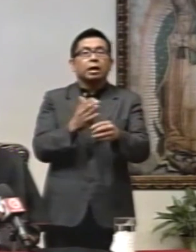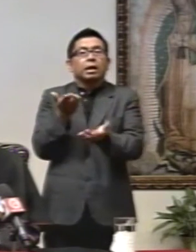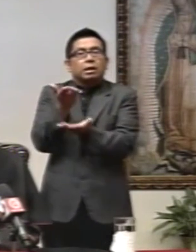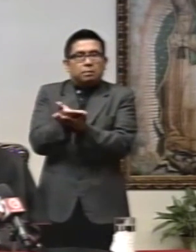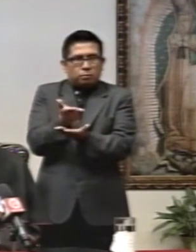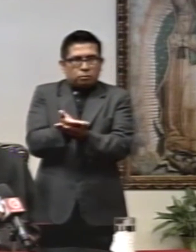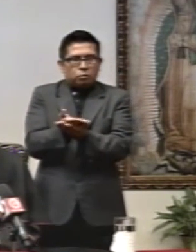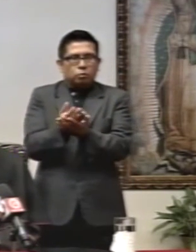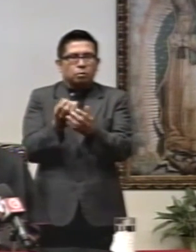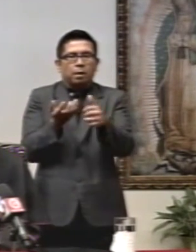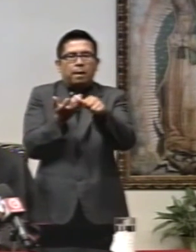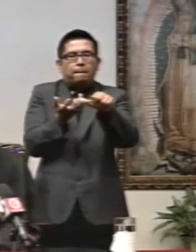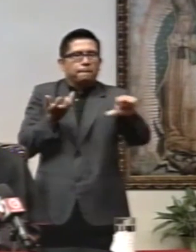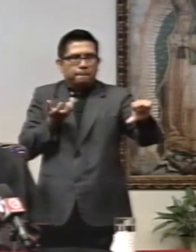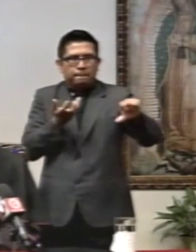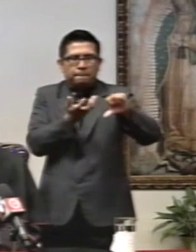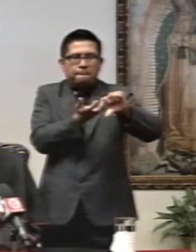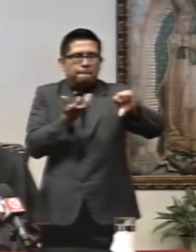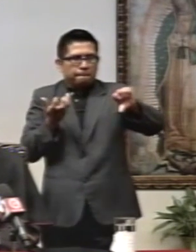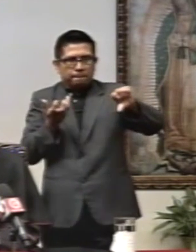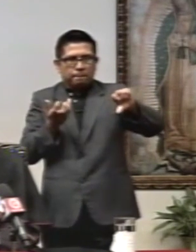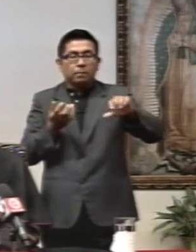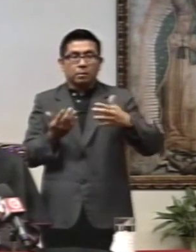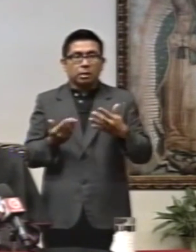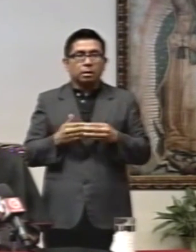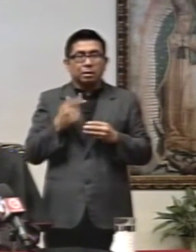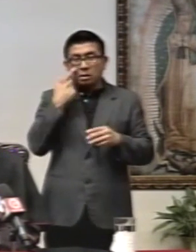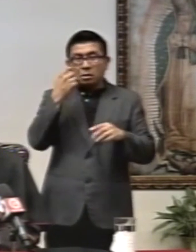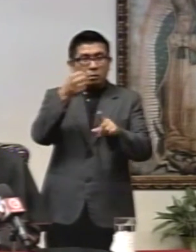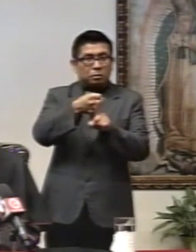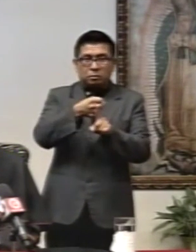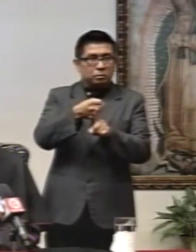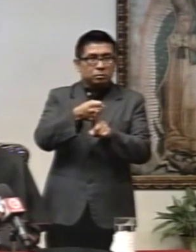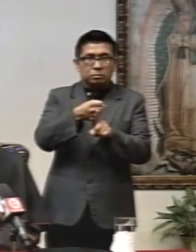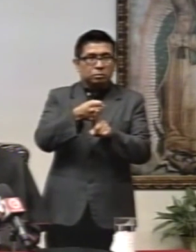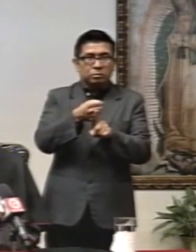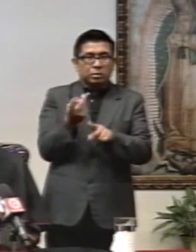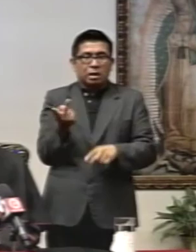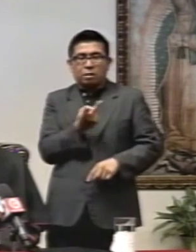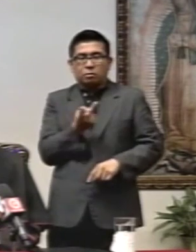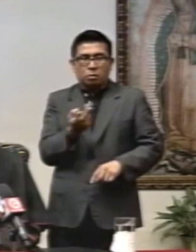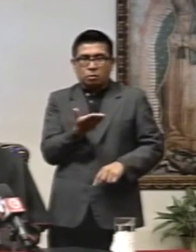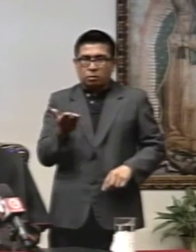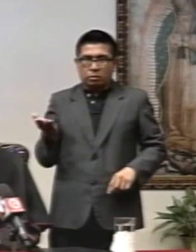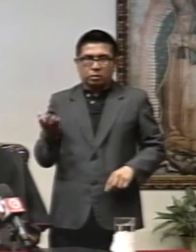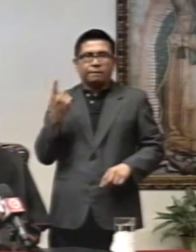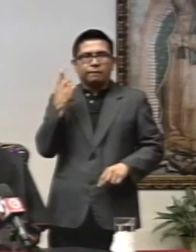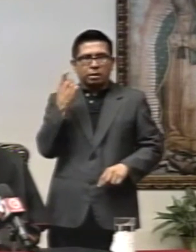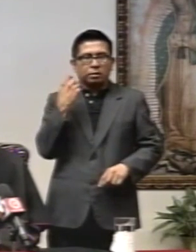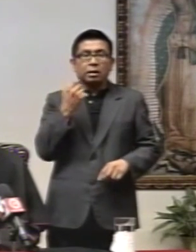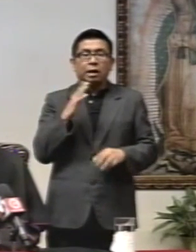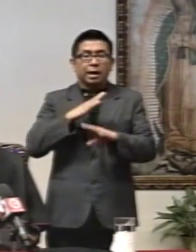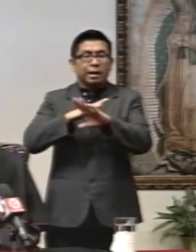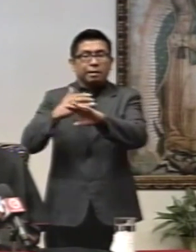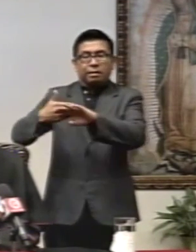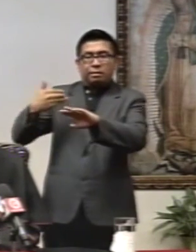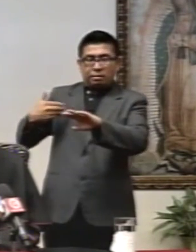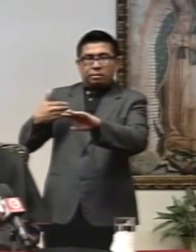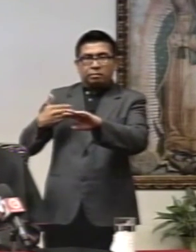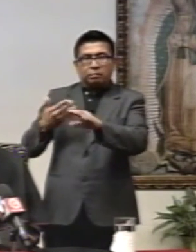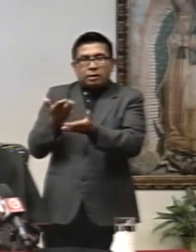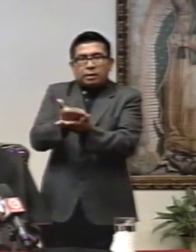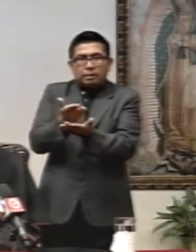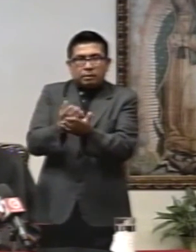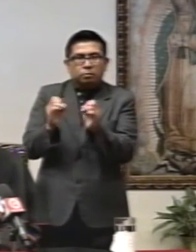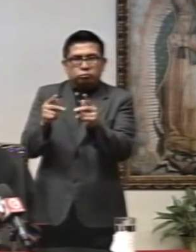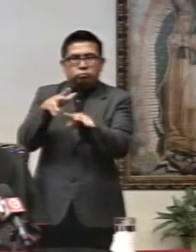y que no se consigue el objetivo deseado si no trabajamos en los dos aspectos. La prevención del crimen, sí,